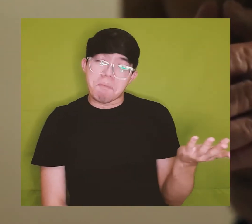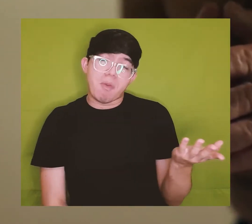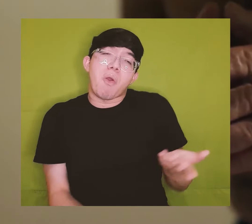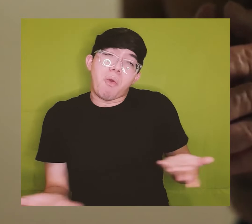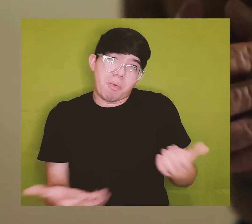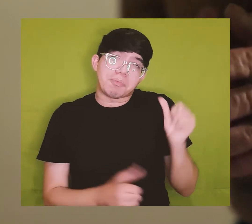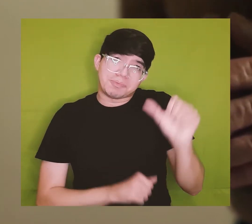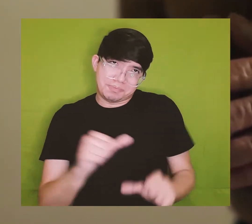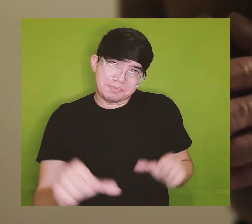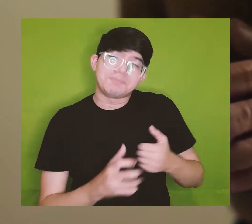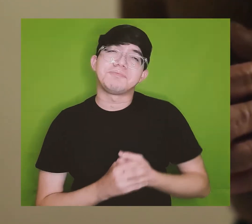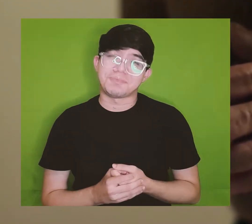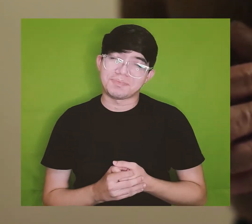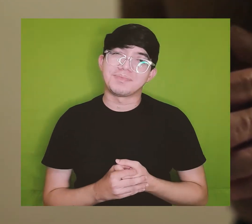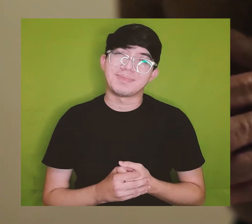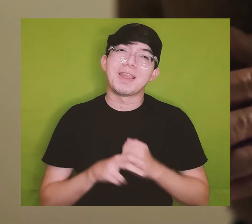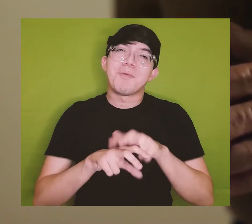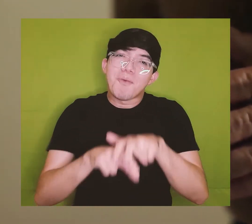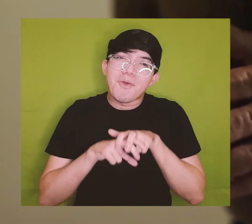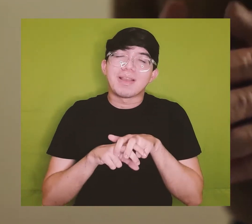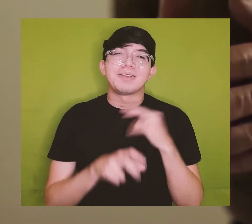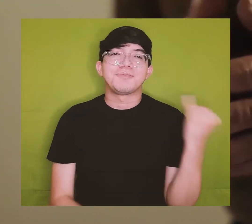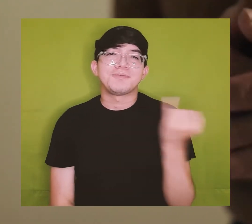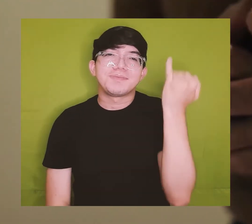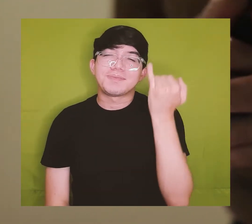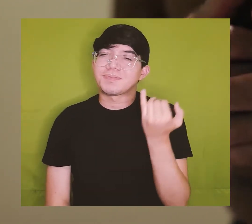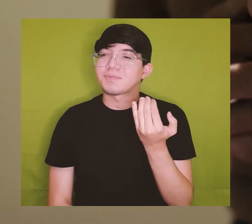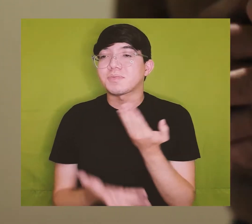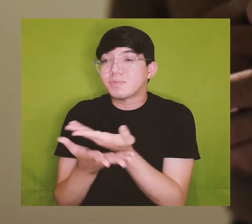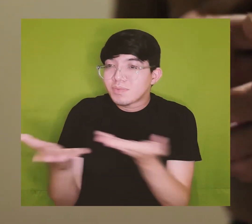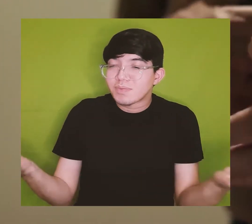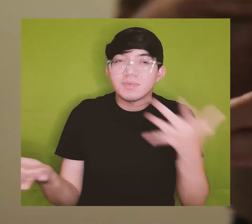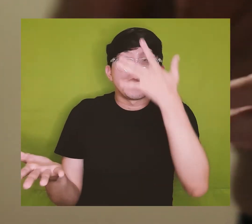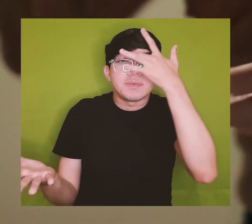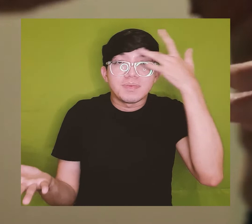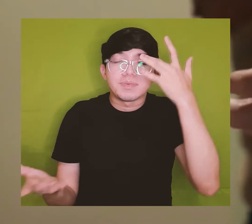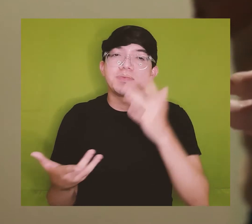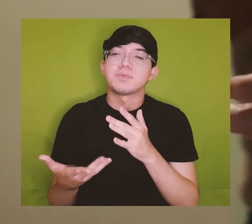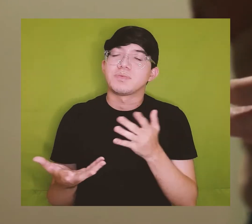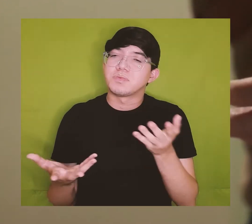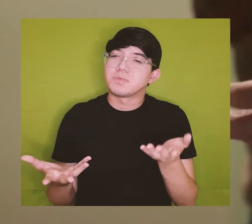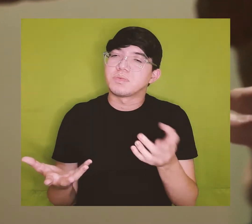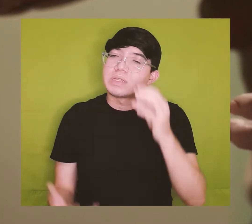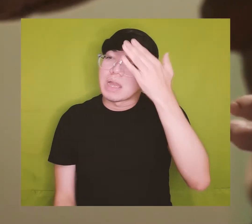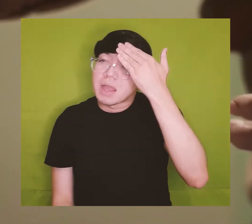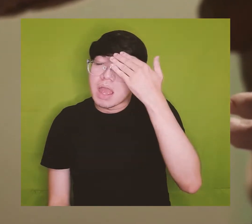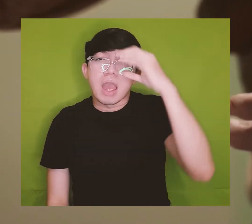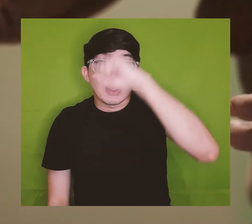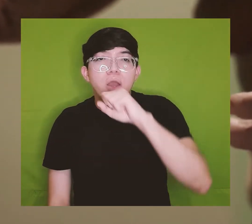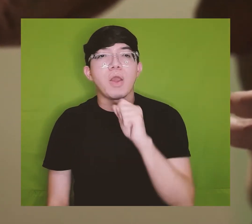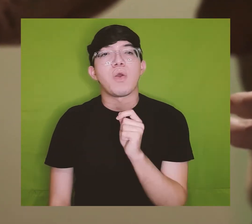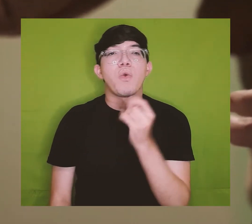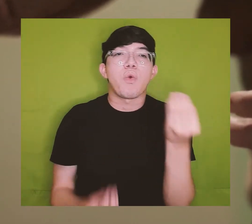que pegar e tentar sensibilizar essas pessoas para isso, né? De não ser só um registro